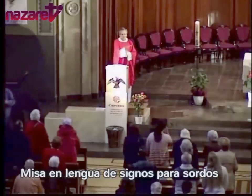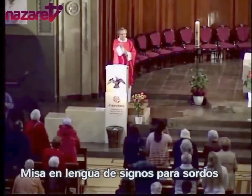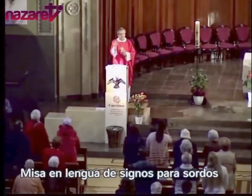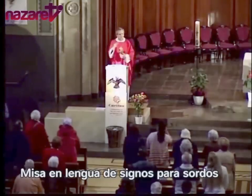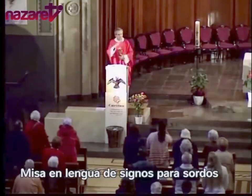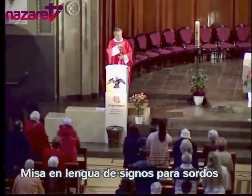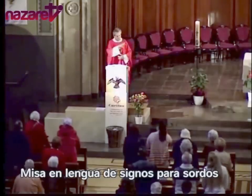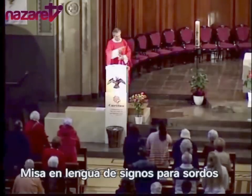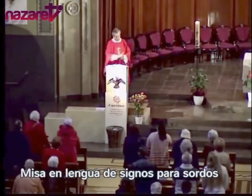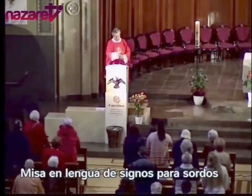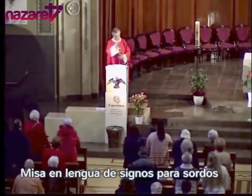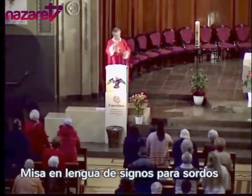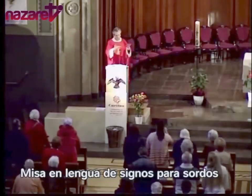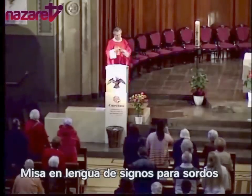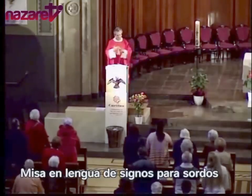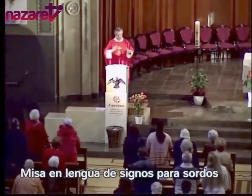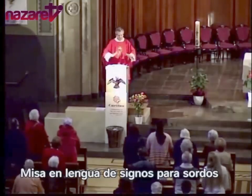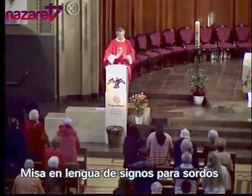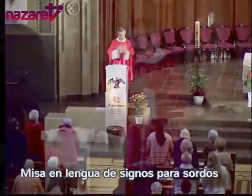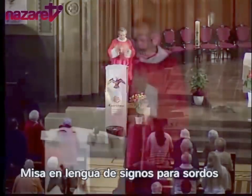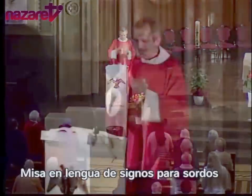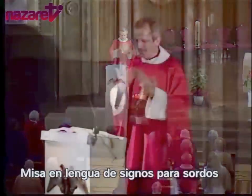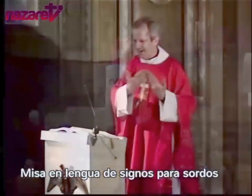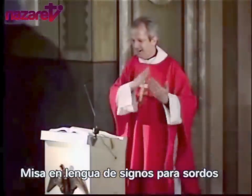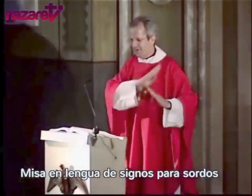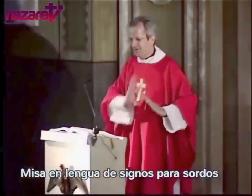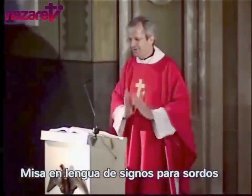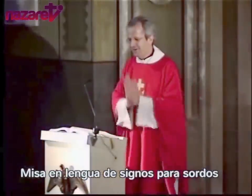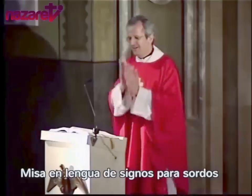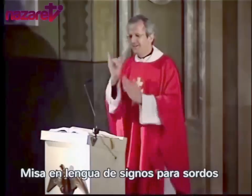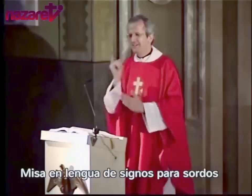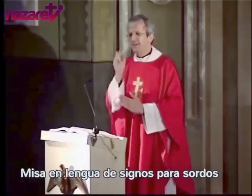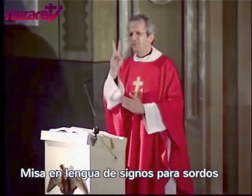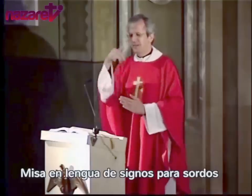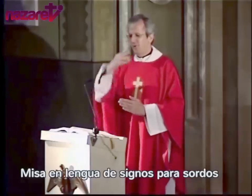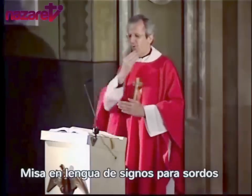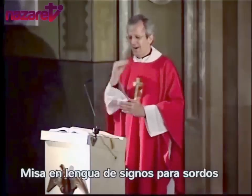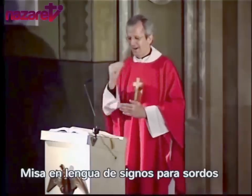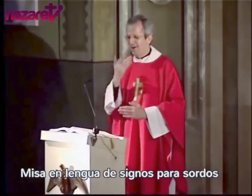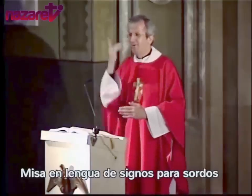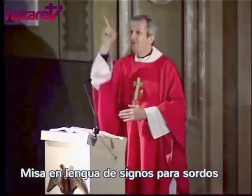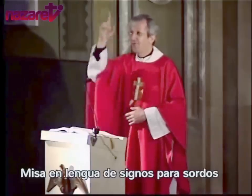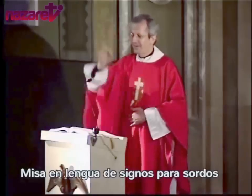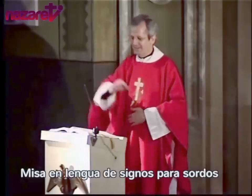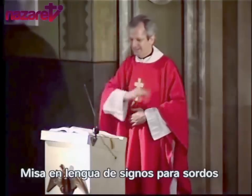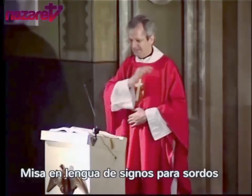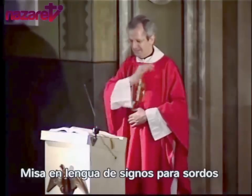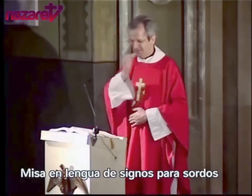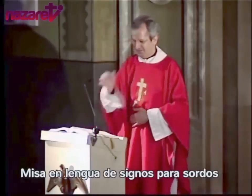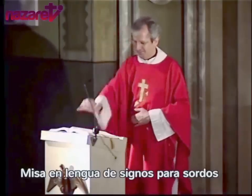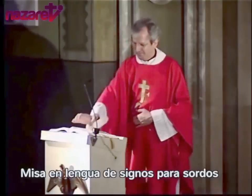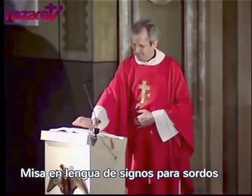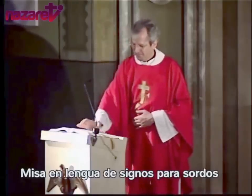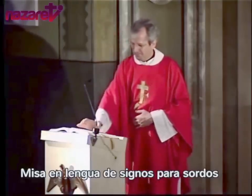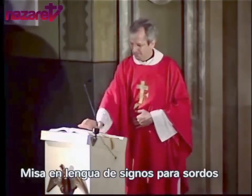El Señor esté con vosotros. Y con tu espíritu. Lectura del Santo Evangelio según San Juan. Gloria a ti, Señor.